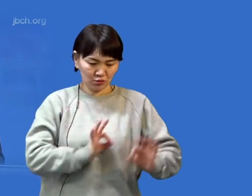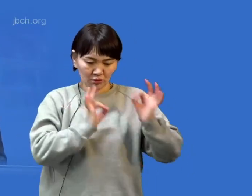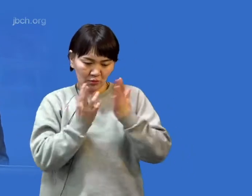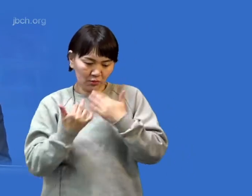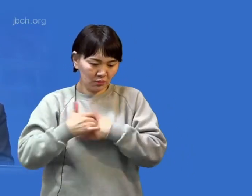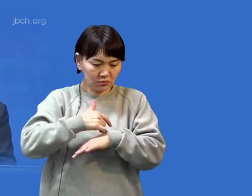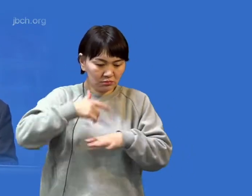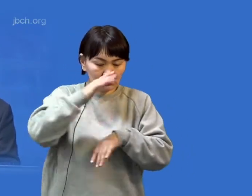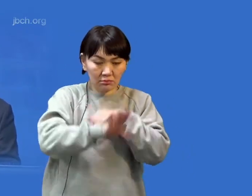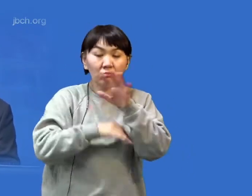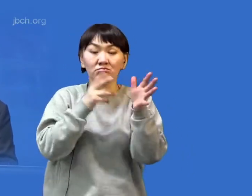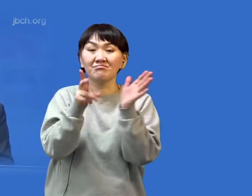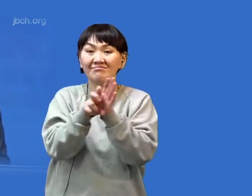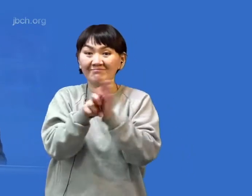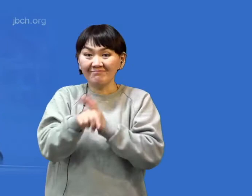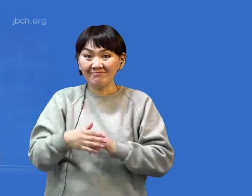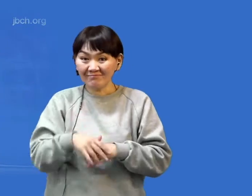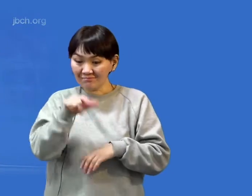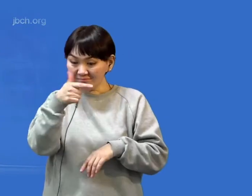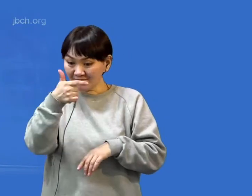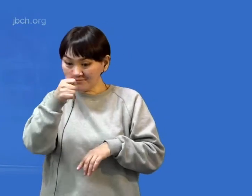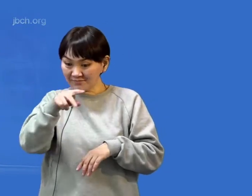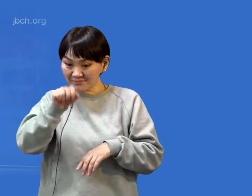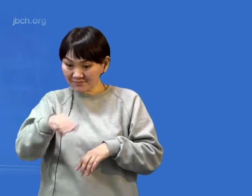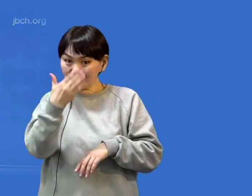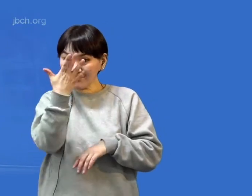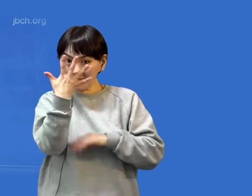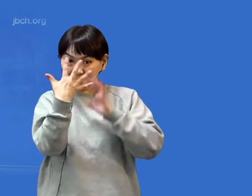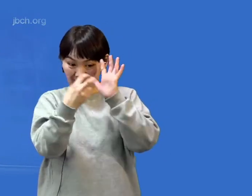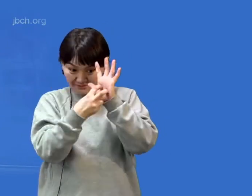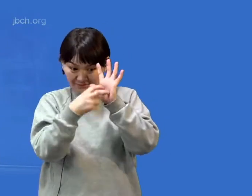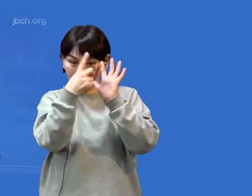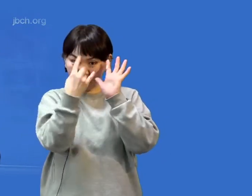юм. Галаат 5:16 дугаар шилдэрээс сарвал